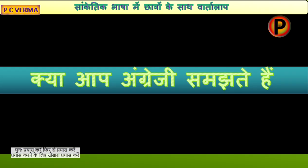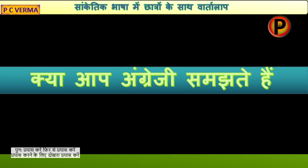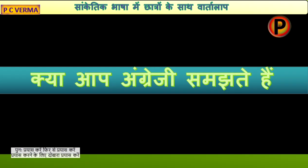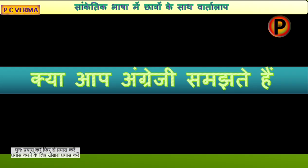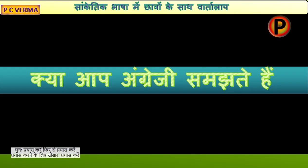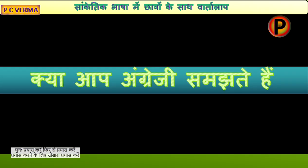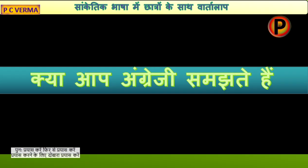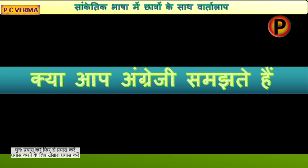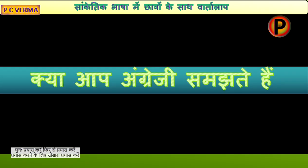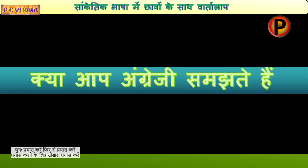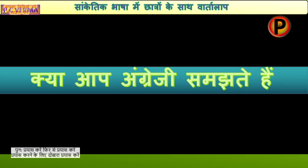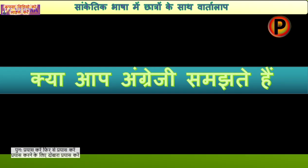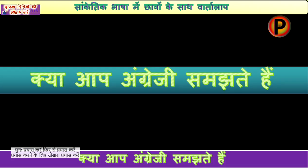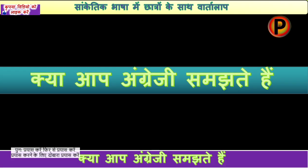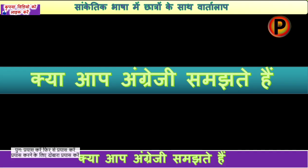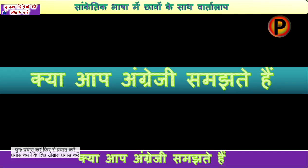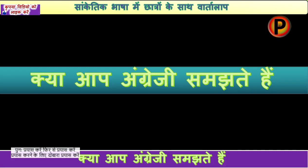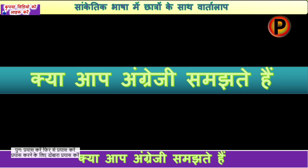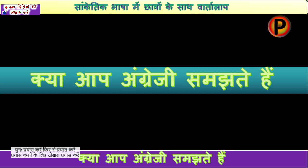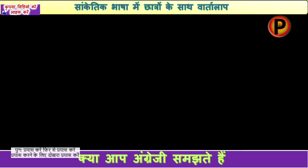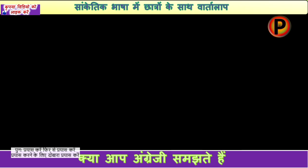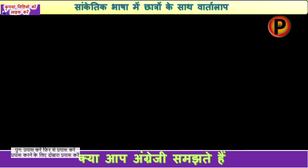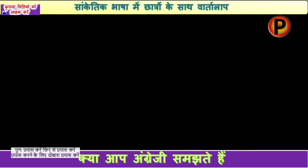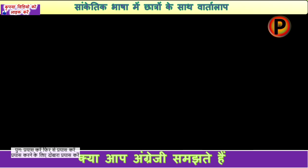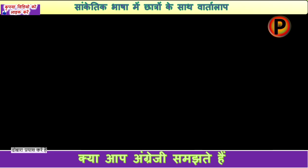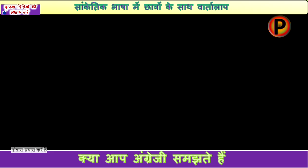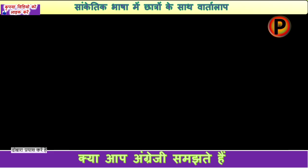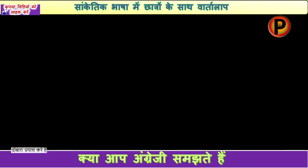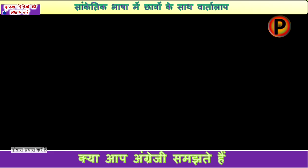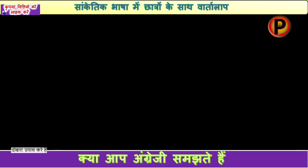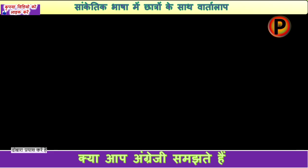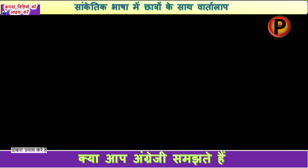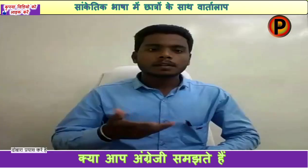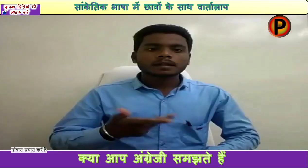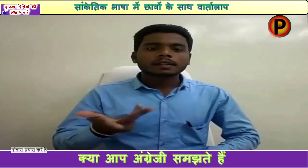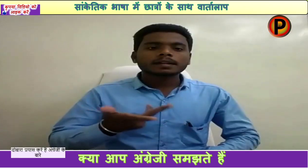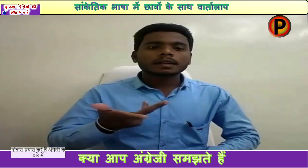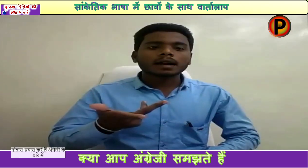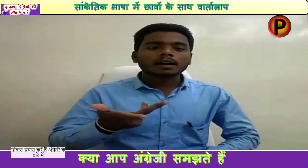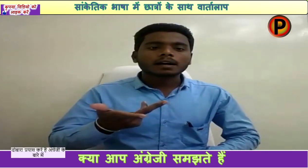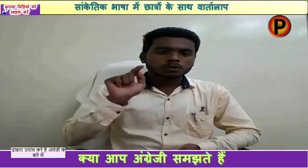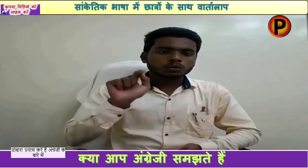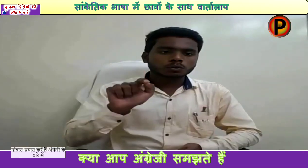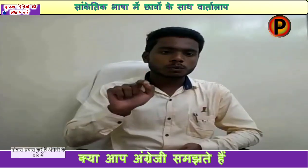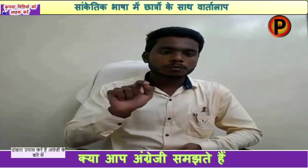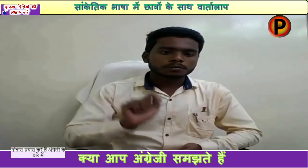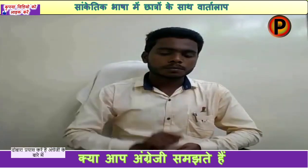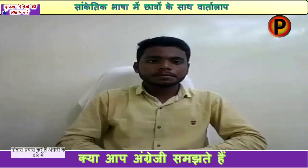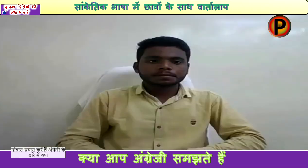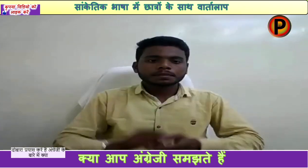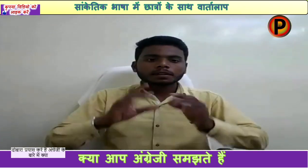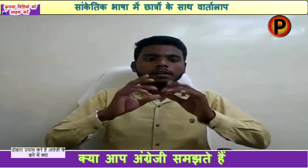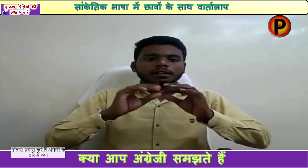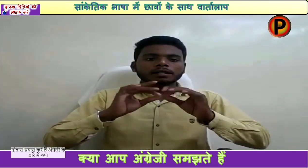इसी प्रकार से क्या आप अंग्रेजी समझते हैं, अंग्रेजी के बारे में है तो पूछा, क्या तुम